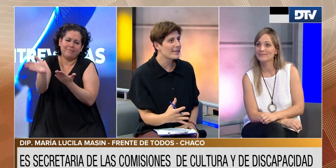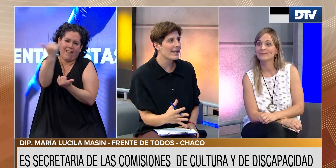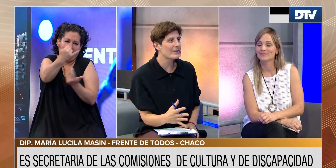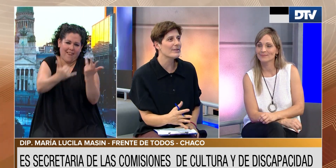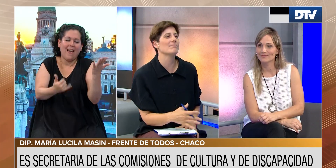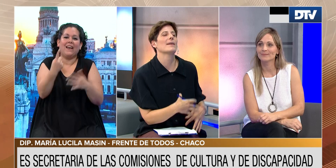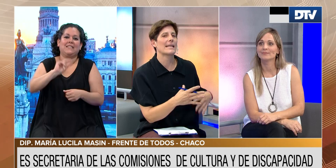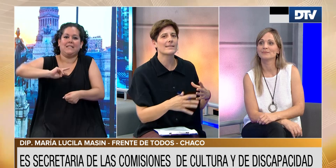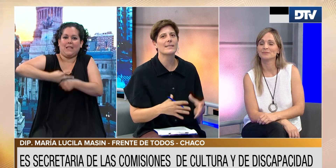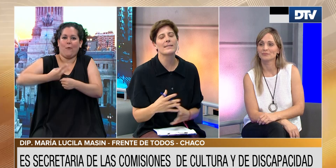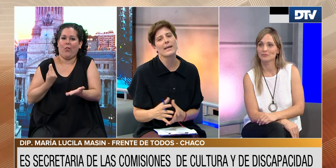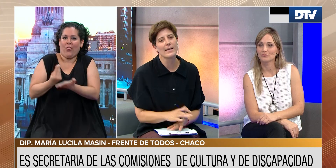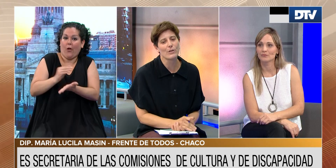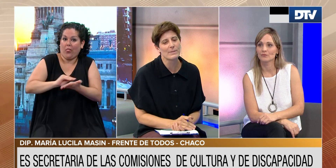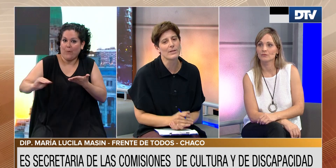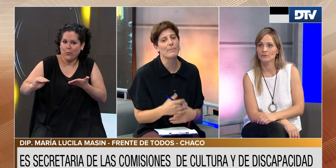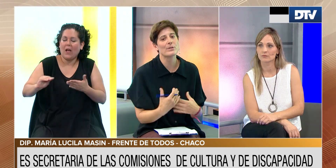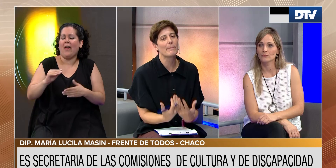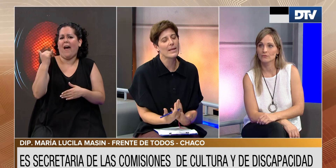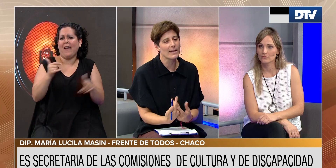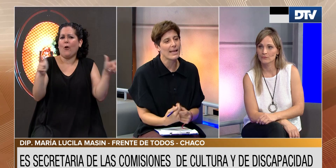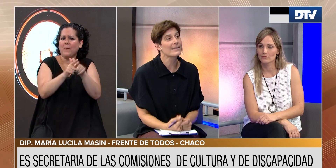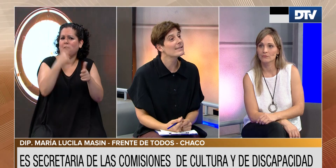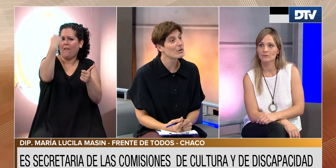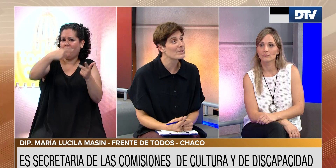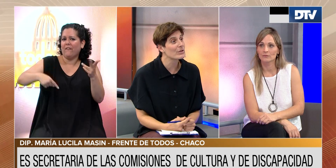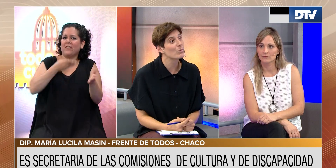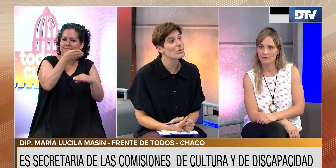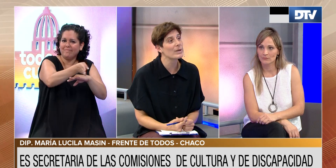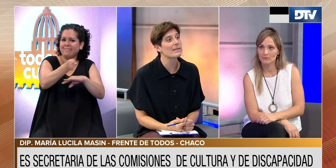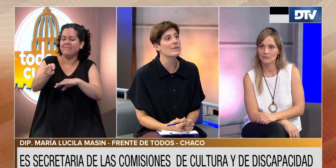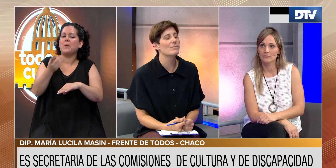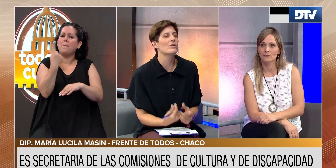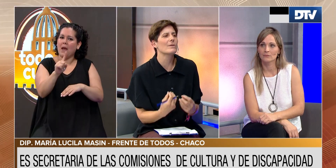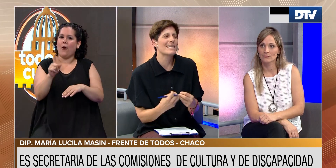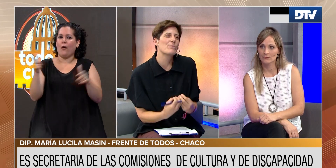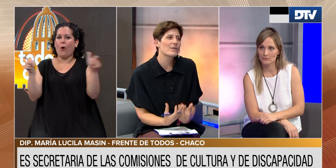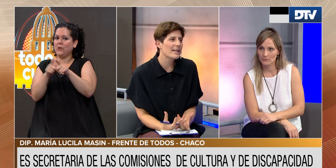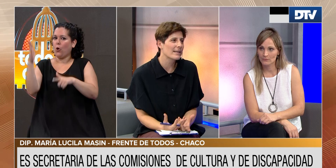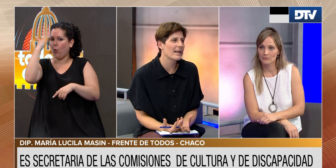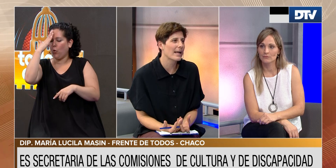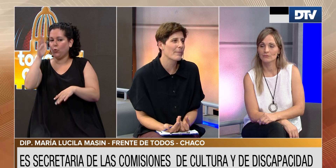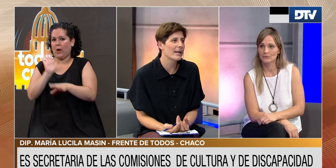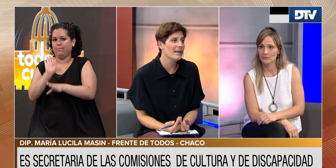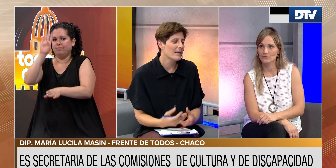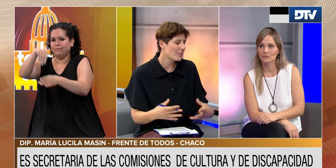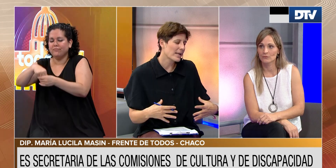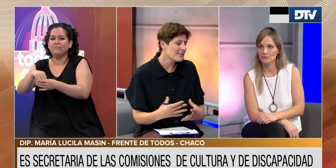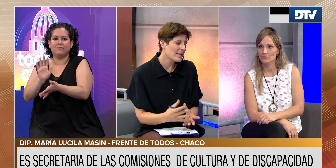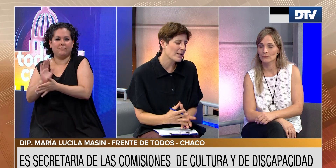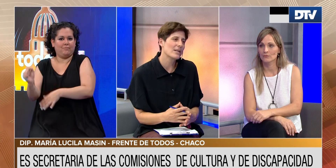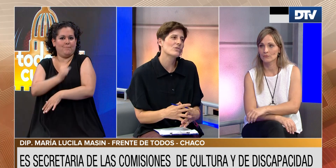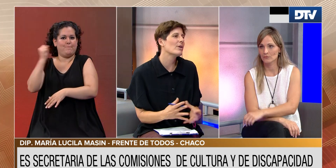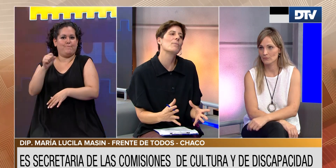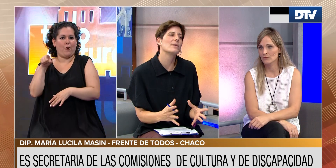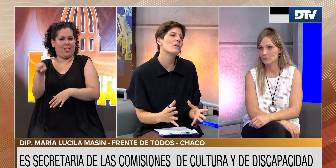segundo mandato. Estás en distintas comisiones, pero también estás en la Comisión de Cultura, que es una comisión importante de la Cámara, porque ahí